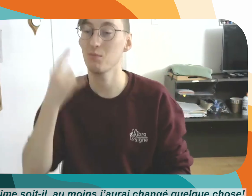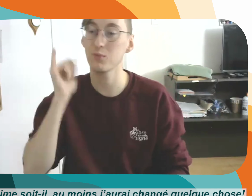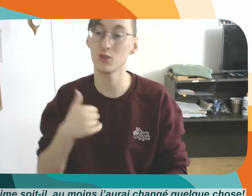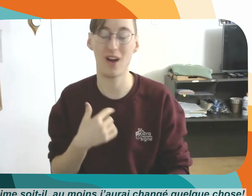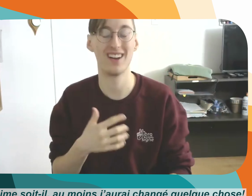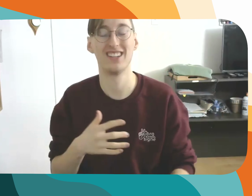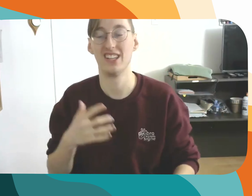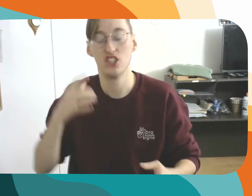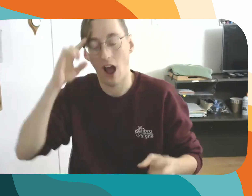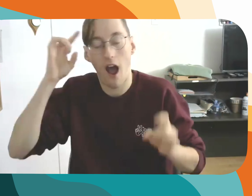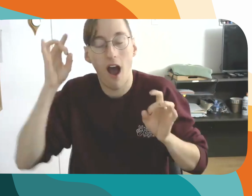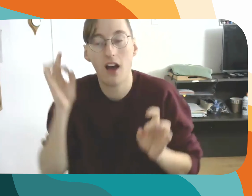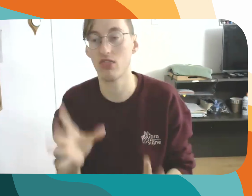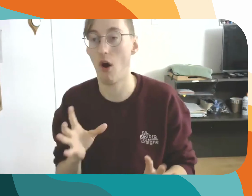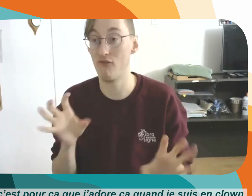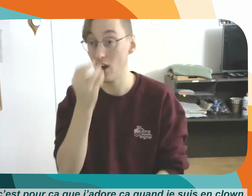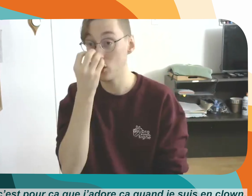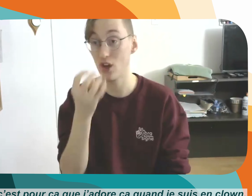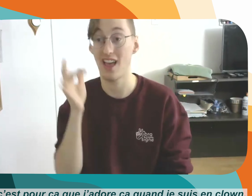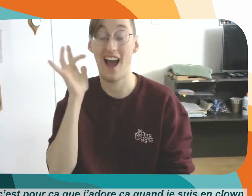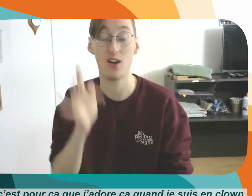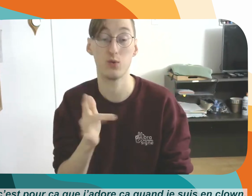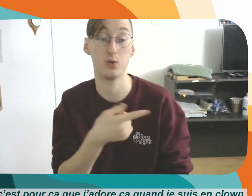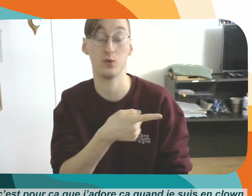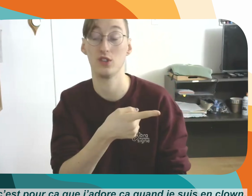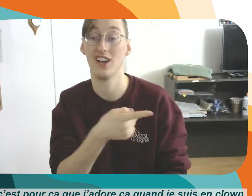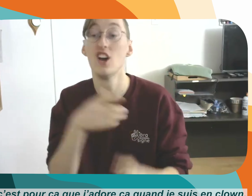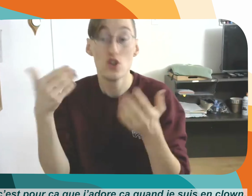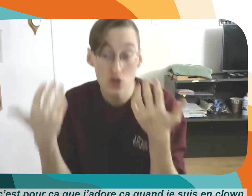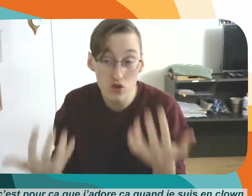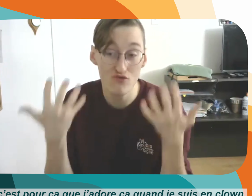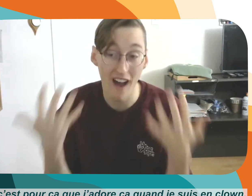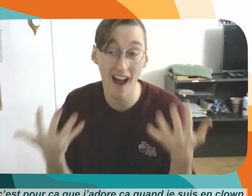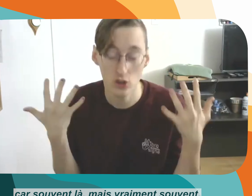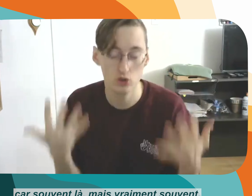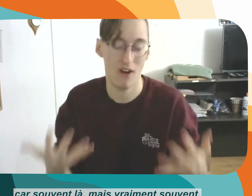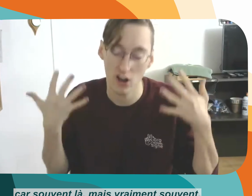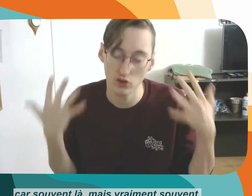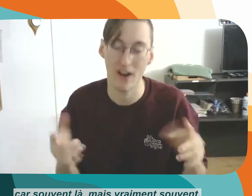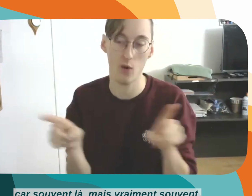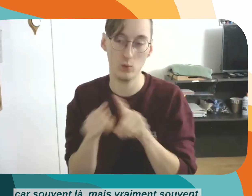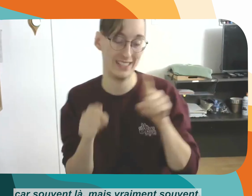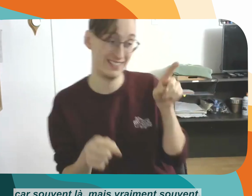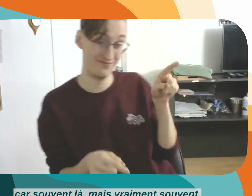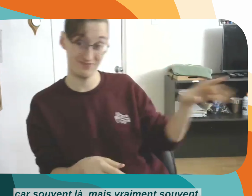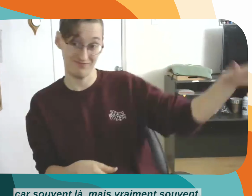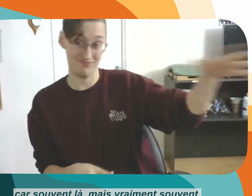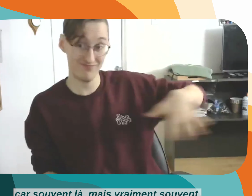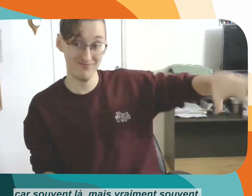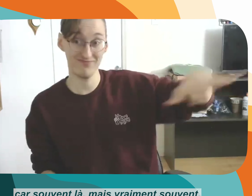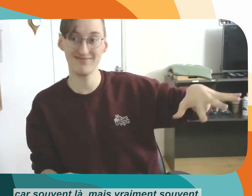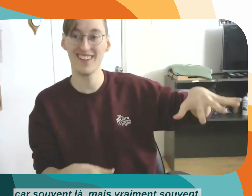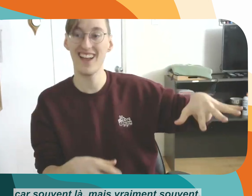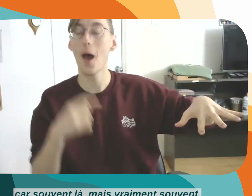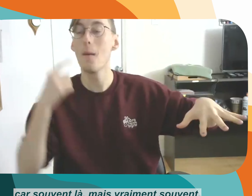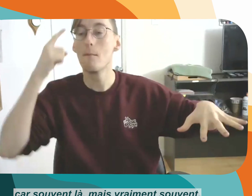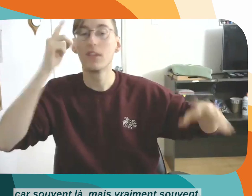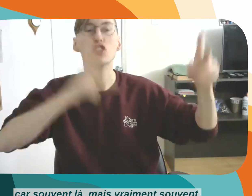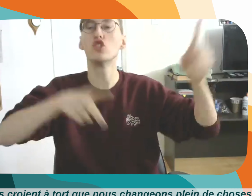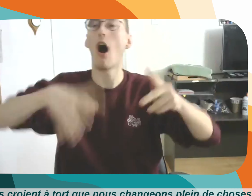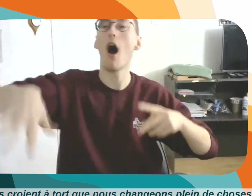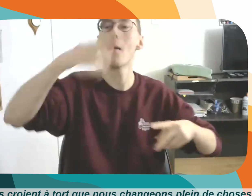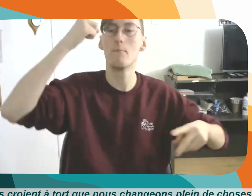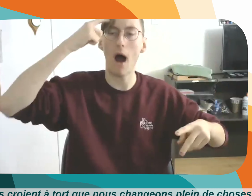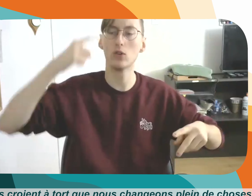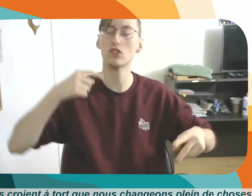j'aurai changé quelque chose. Donc, c'est pour ça que j'adore ça quand je suis un clown, car souvent, mais vraiment souvent,